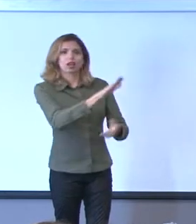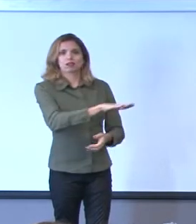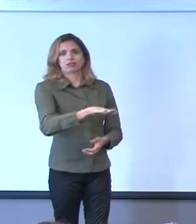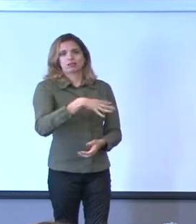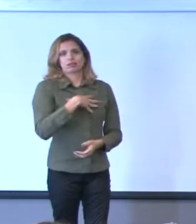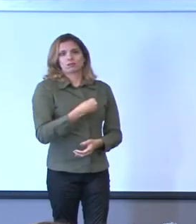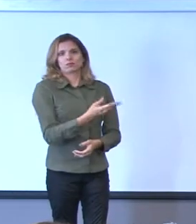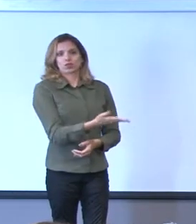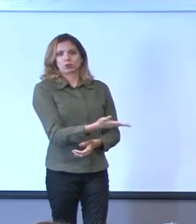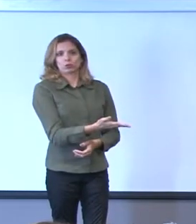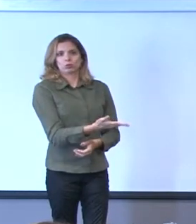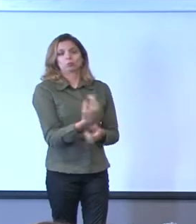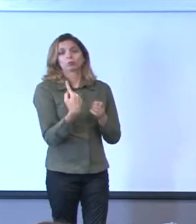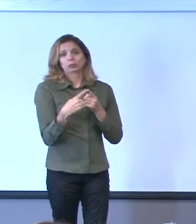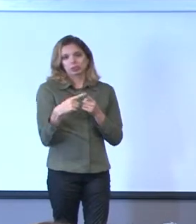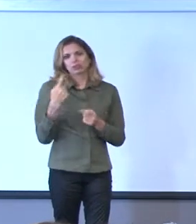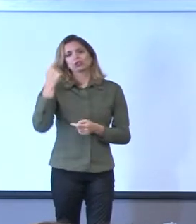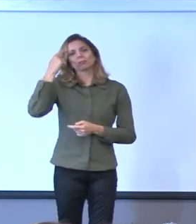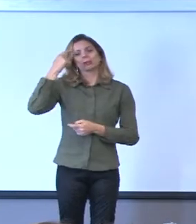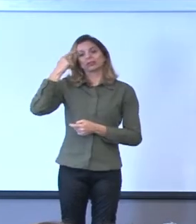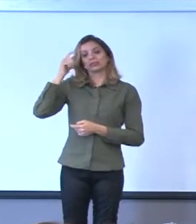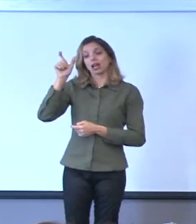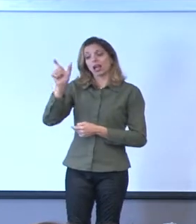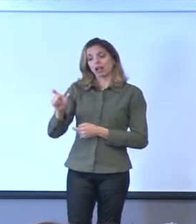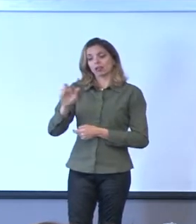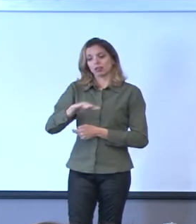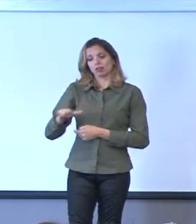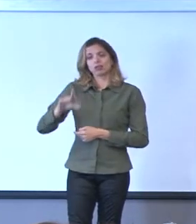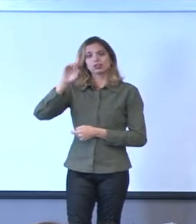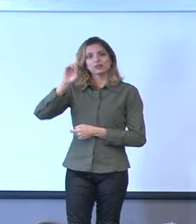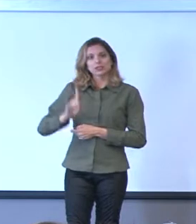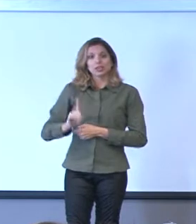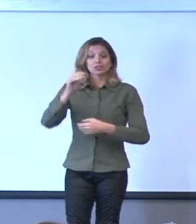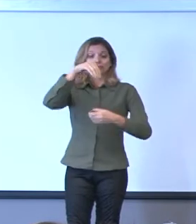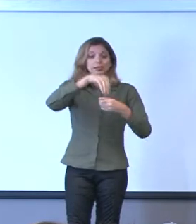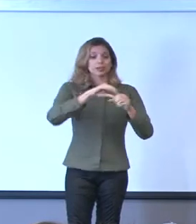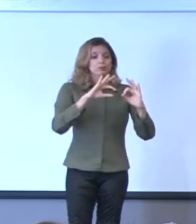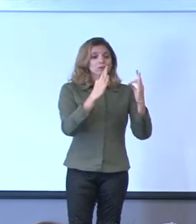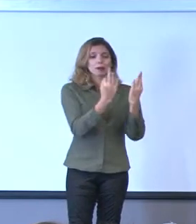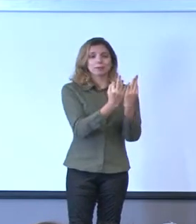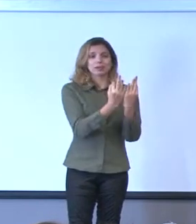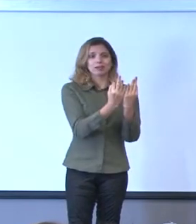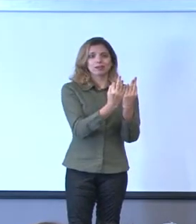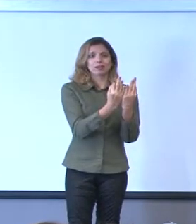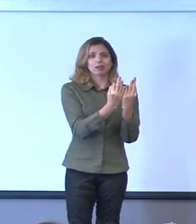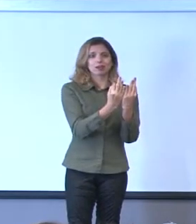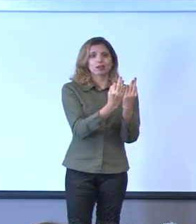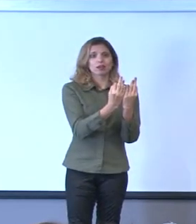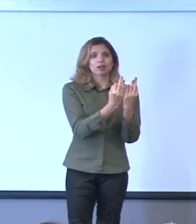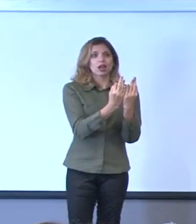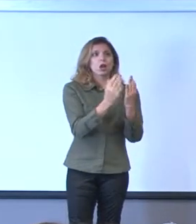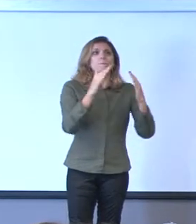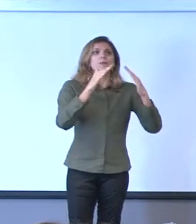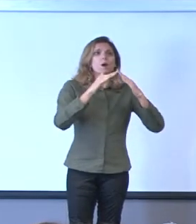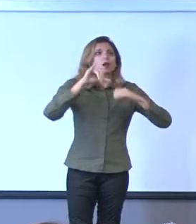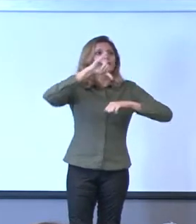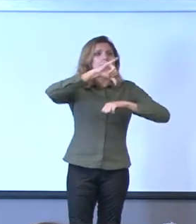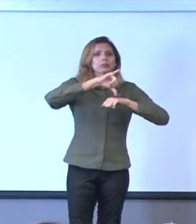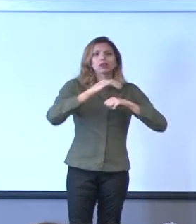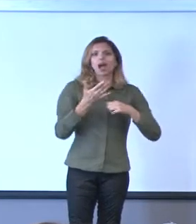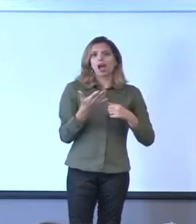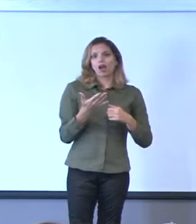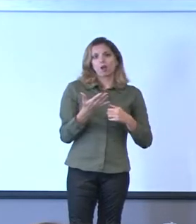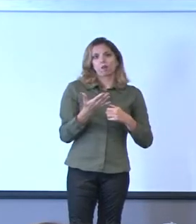gente fala de aluno com deficiência numa família que mora num grande centro, que